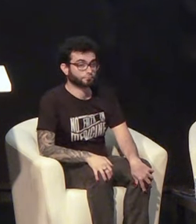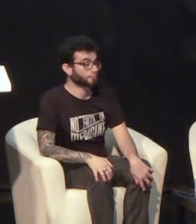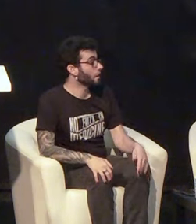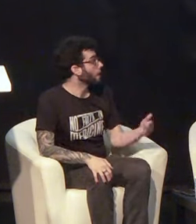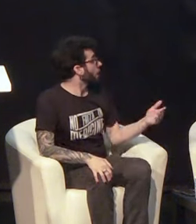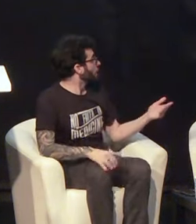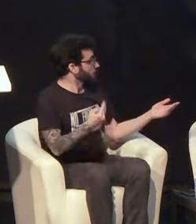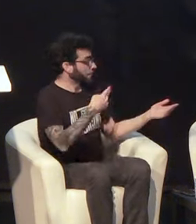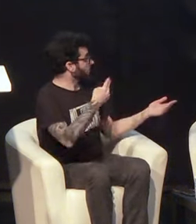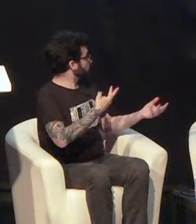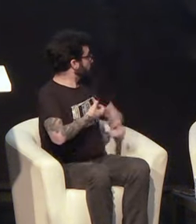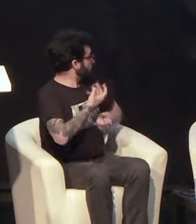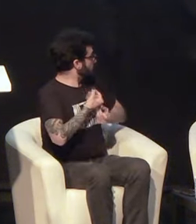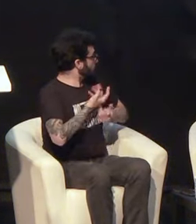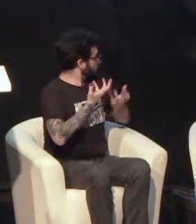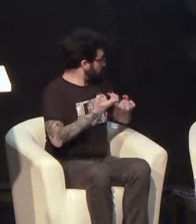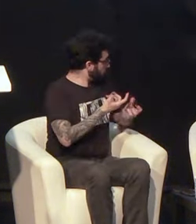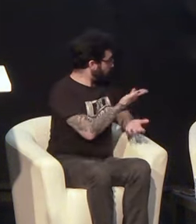harmonisé.